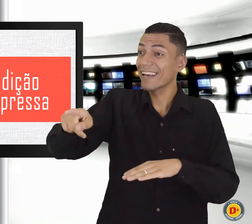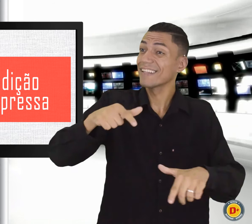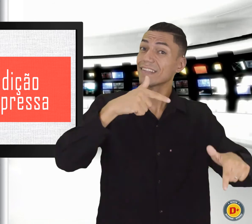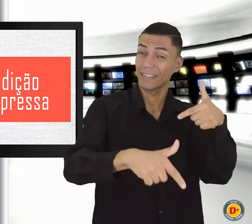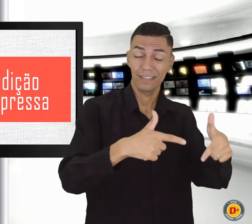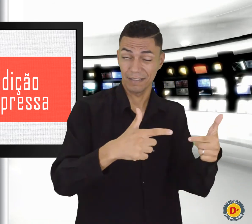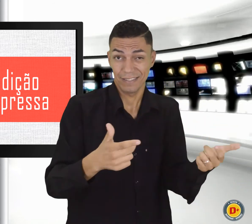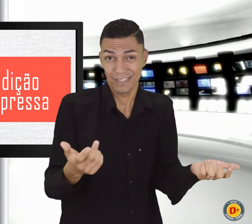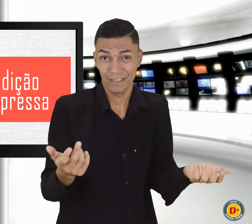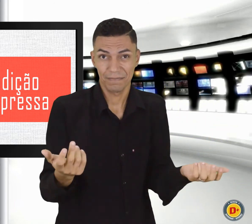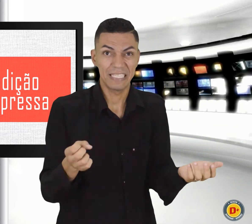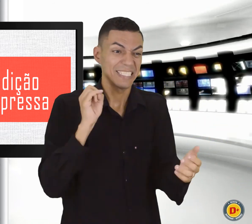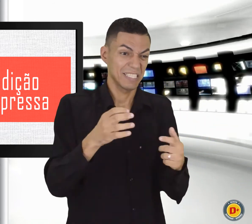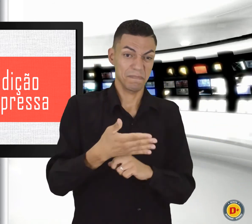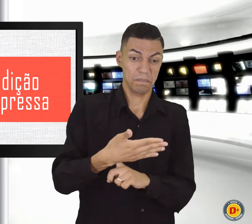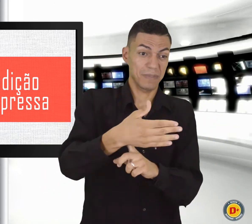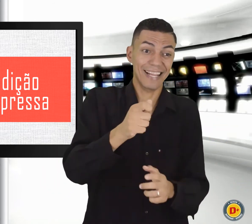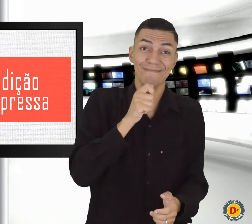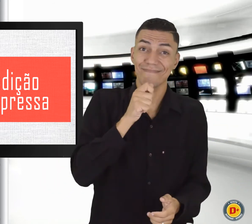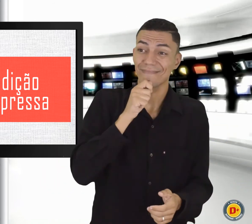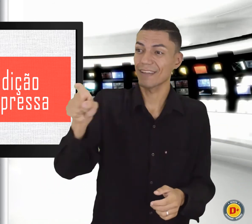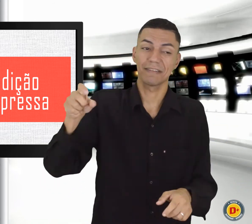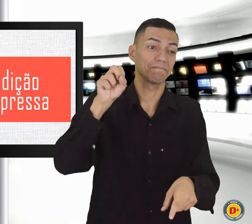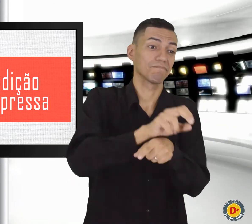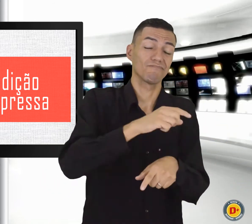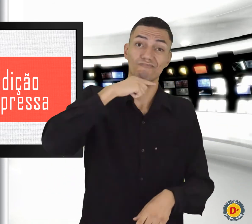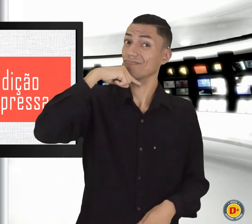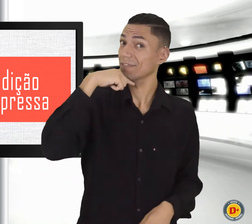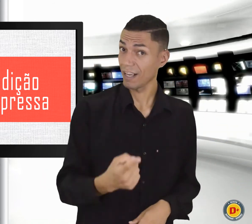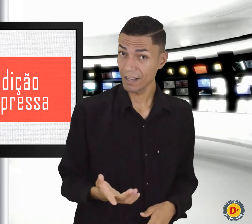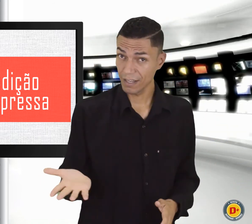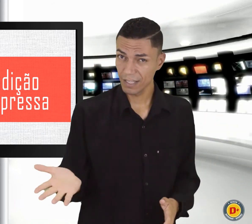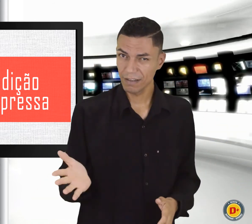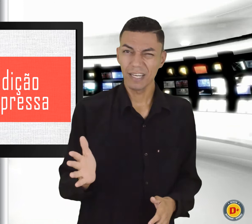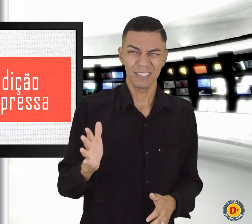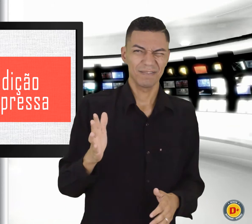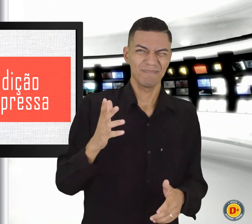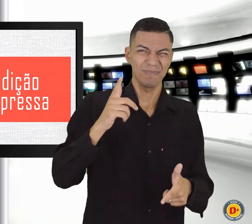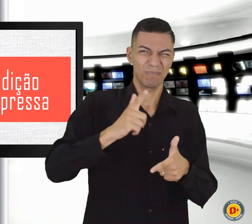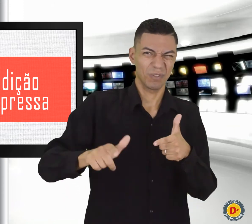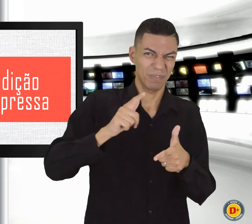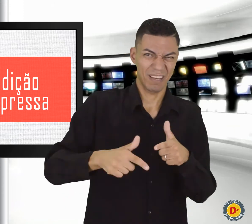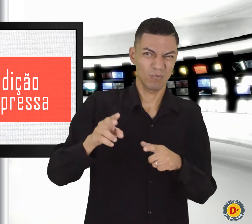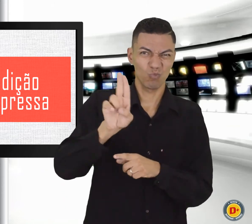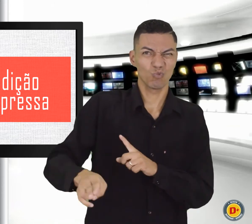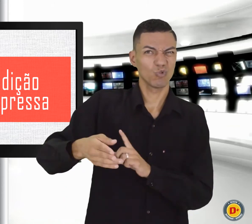apoiado? Ao contrário, para boa parte das pessoas com deficiência severa e das